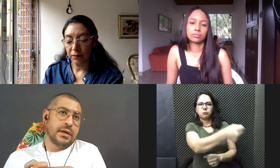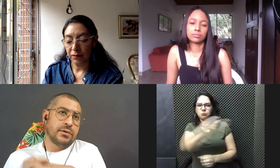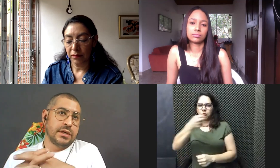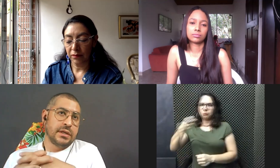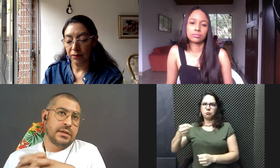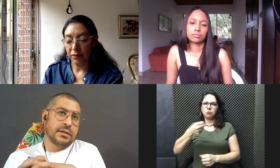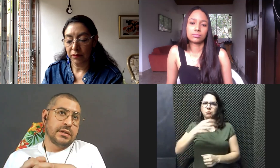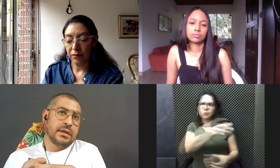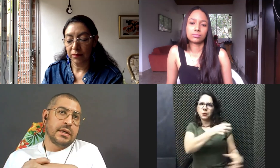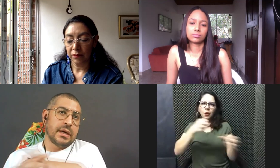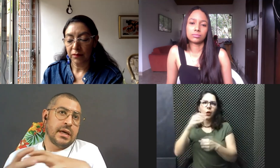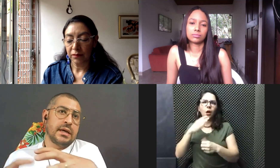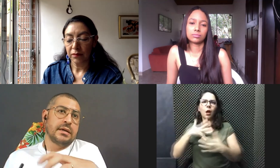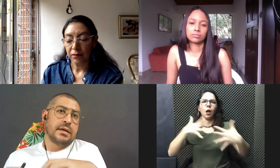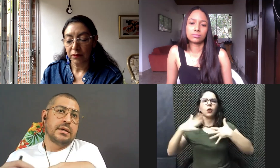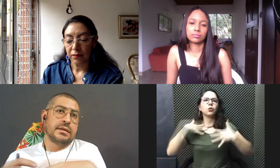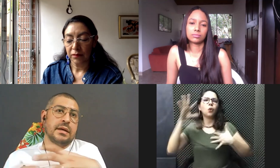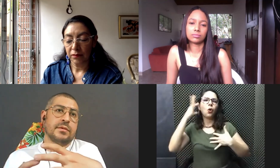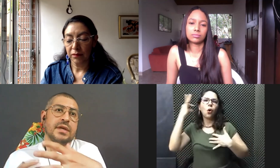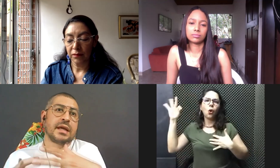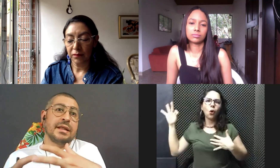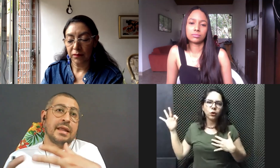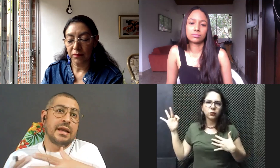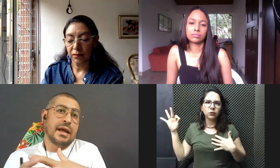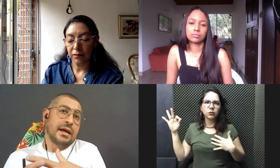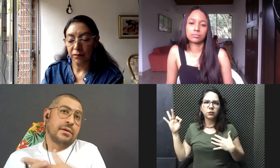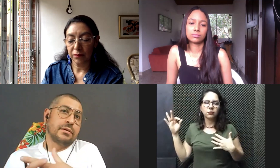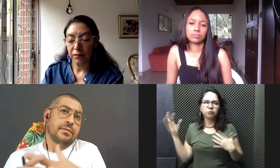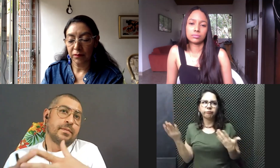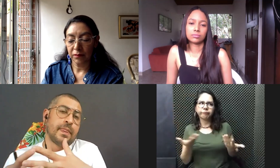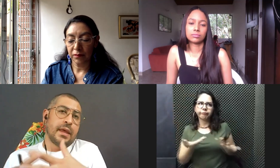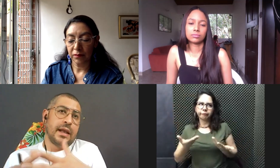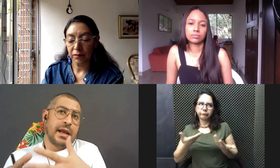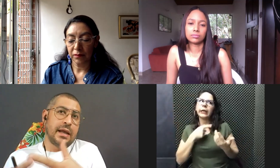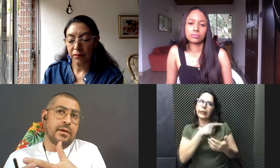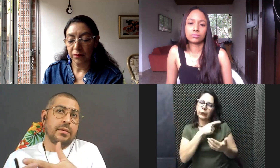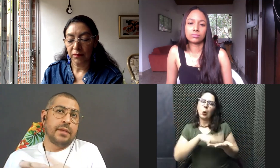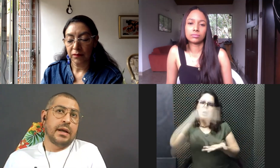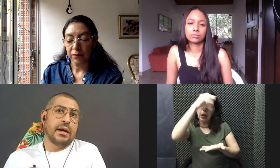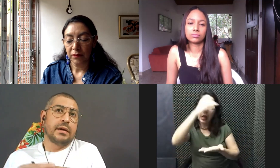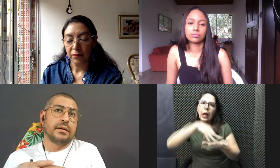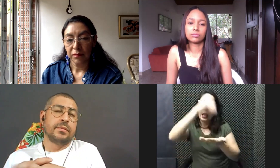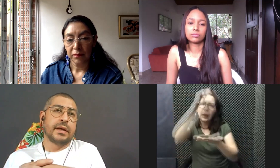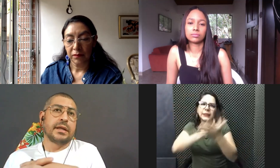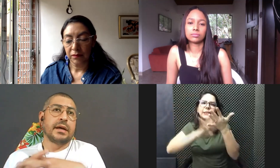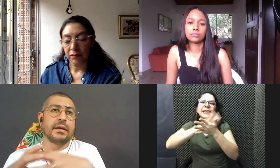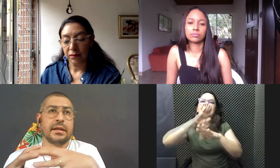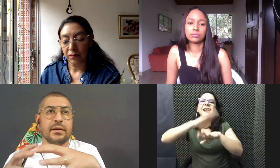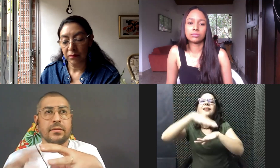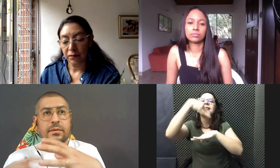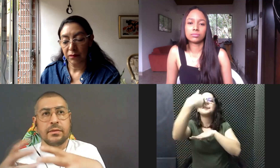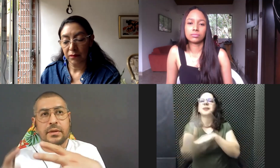factores oyentes que, digamos, se entrenaron en la lengua para